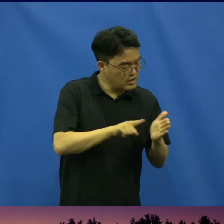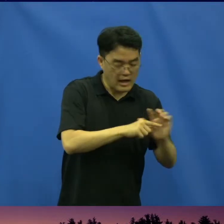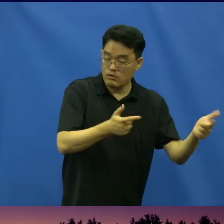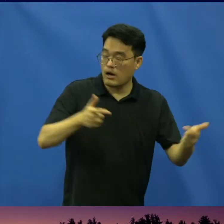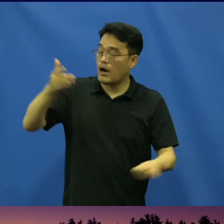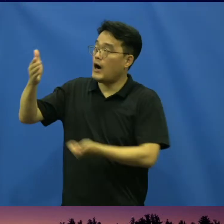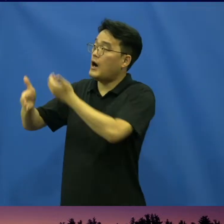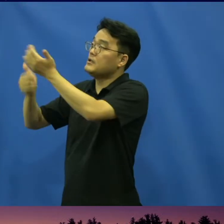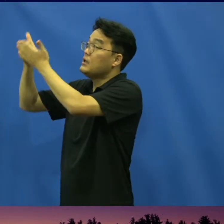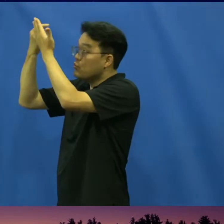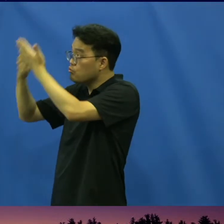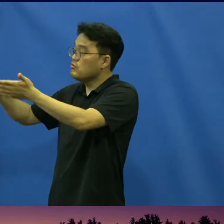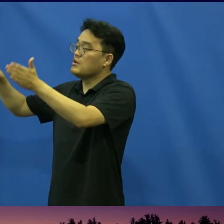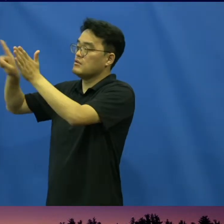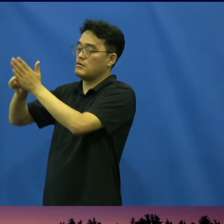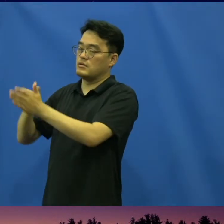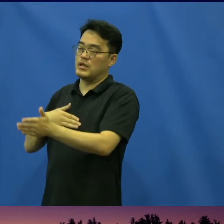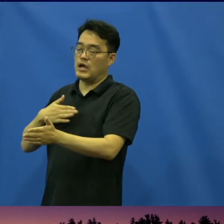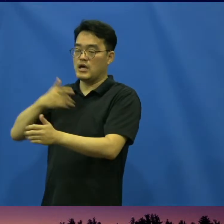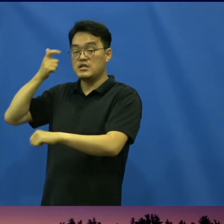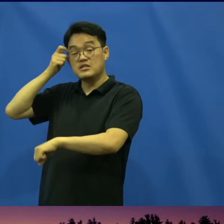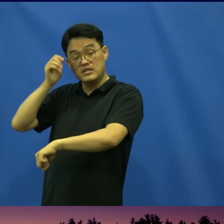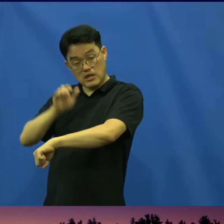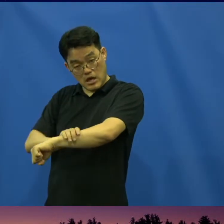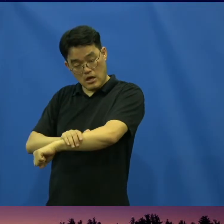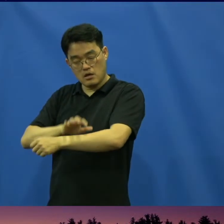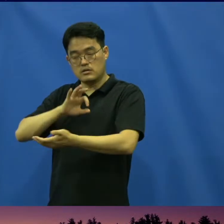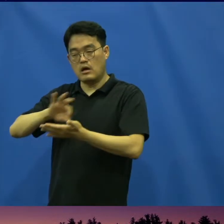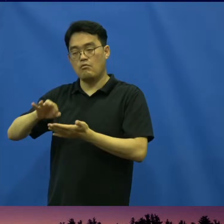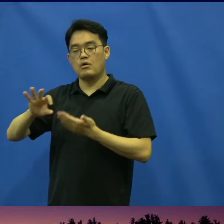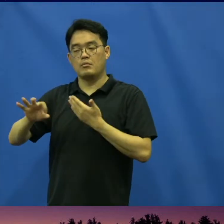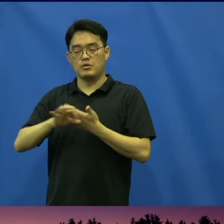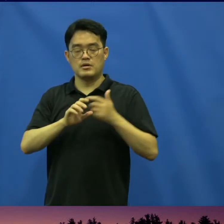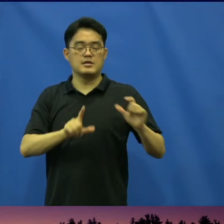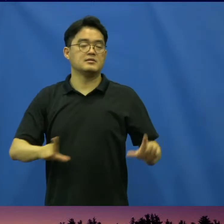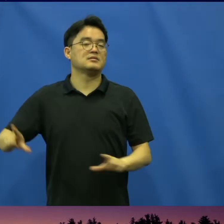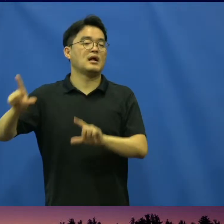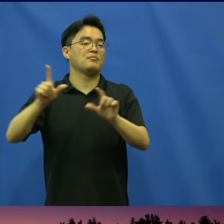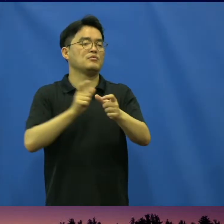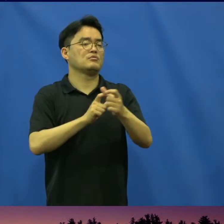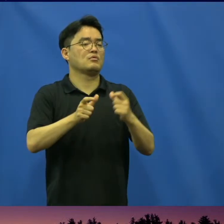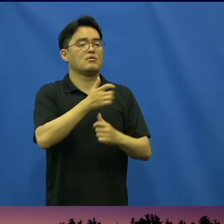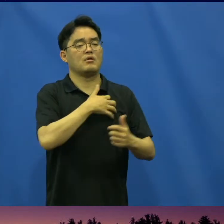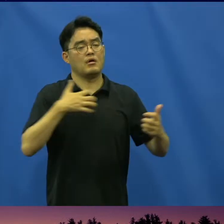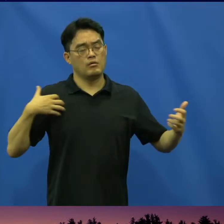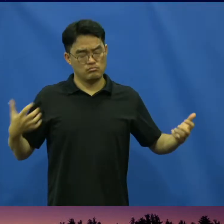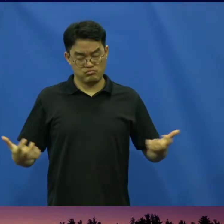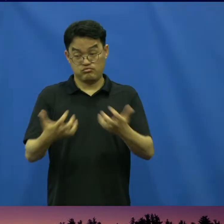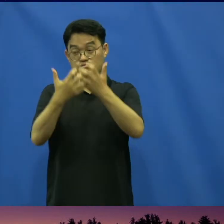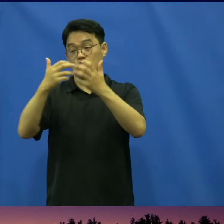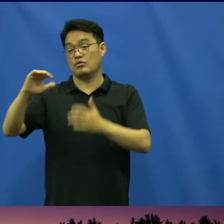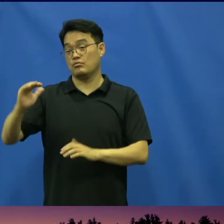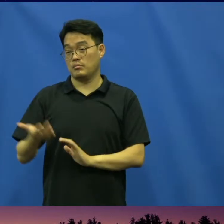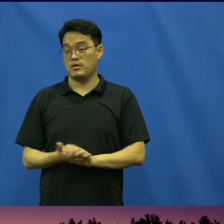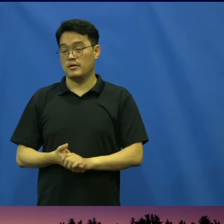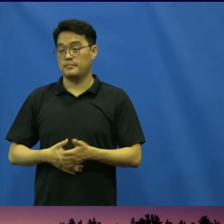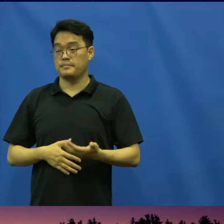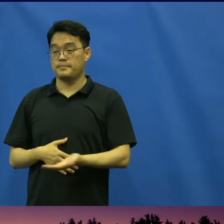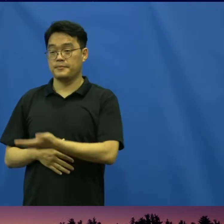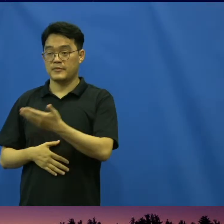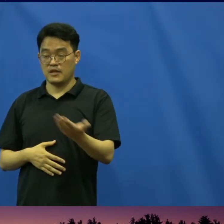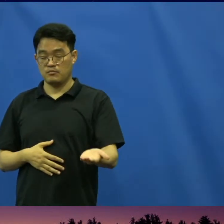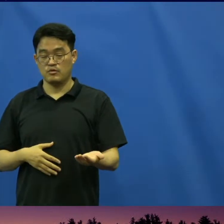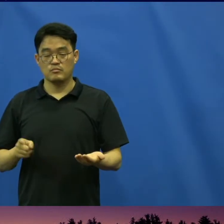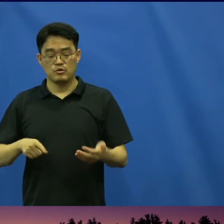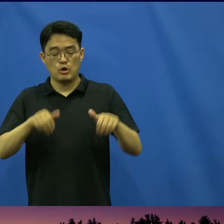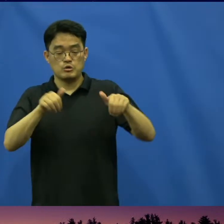풍성해지고 살수록 더 풍성해지는 것입니다. 달란트 비유를 보십시오. 마태복음 25장 29절의 말씀